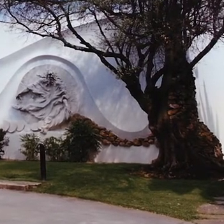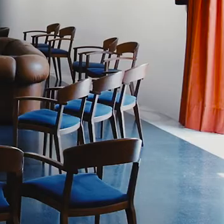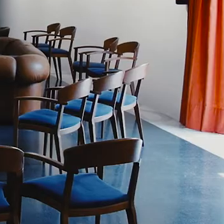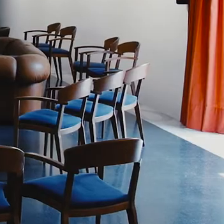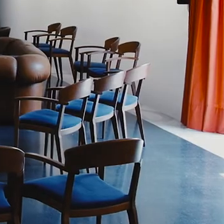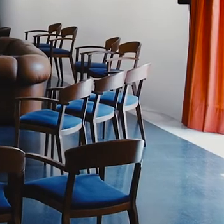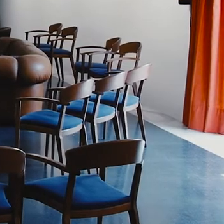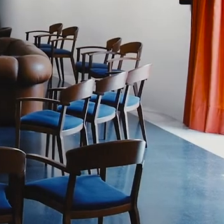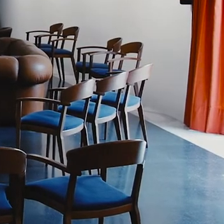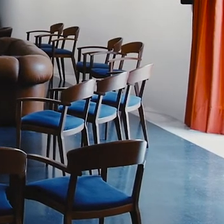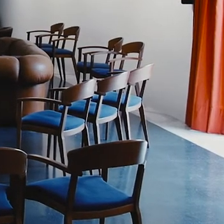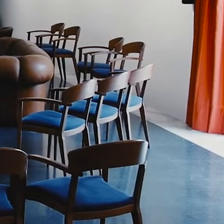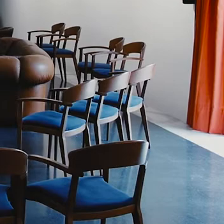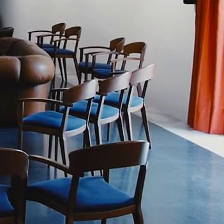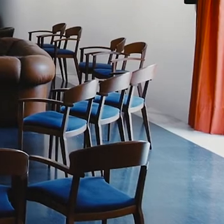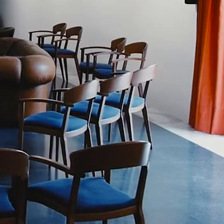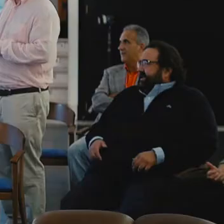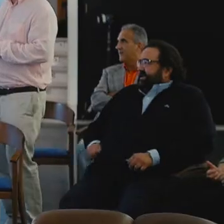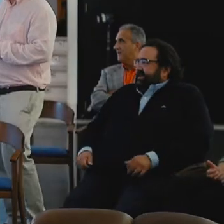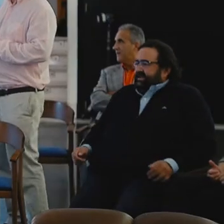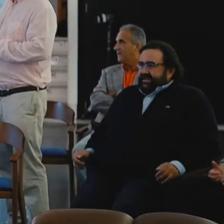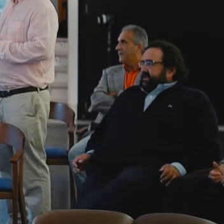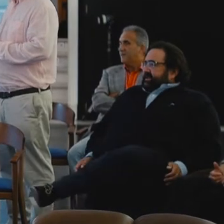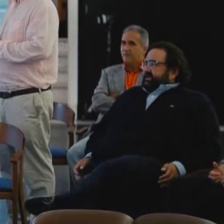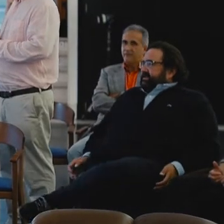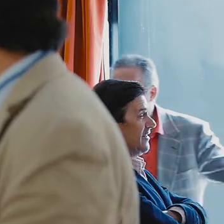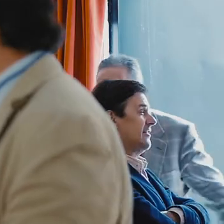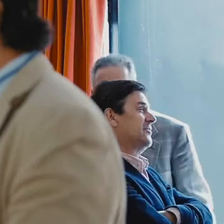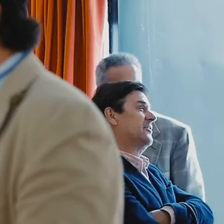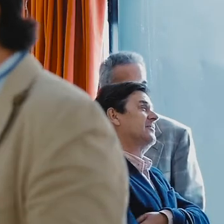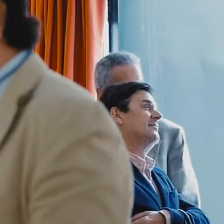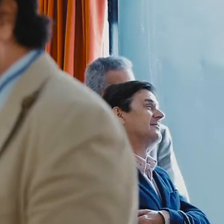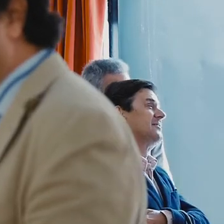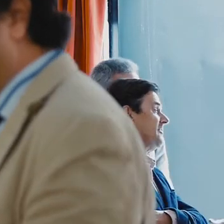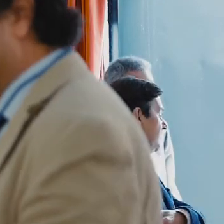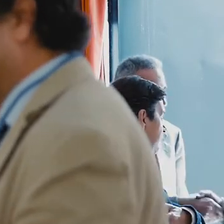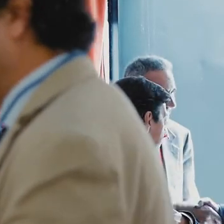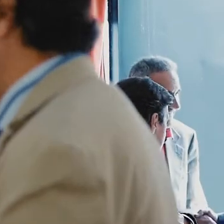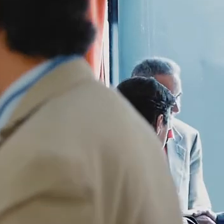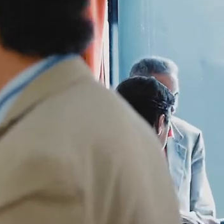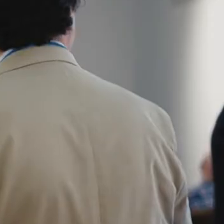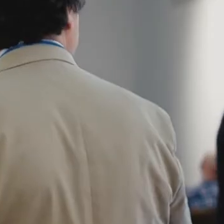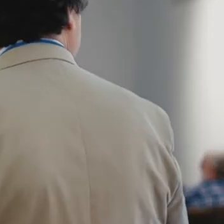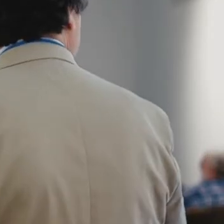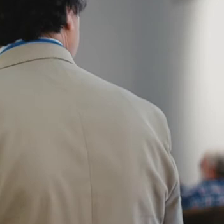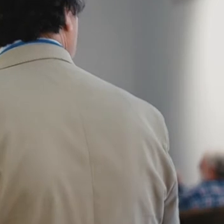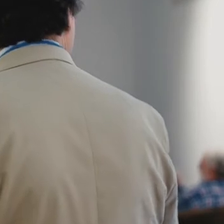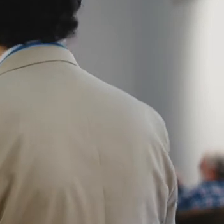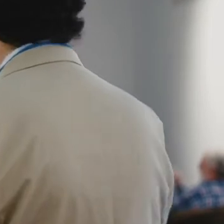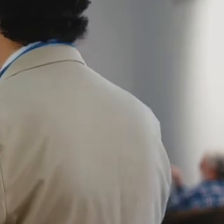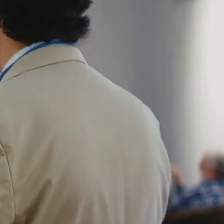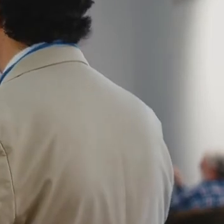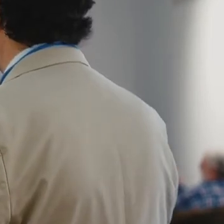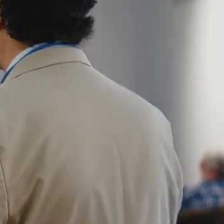de Funteso en la Mobile Week que montamos, que montó el organizador Cruz Financiero en La Coruña. Y desde aquel